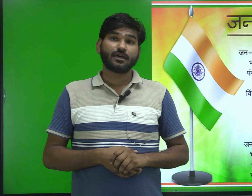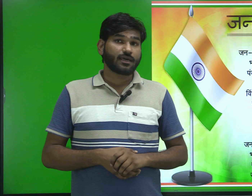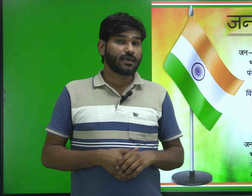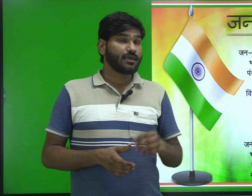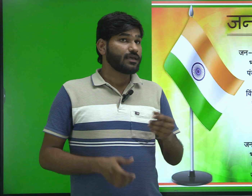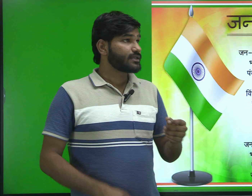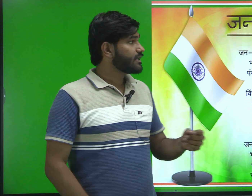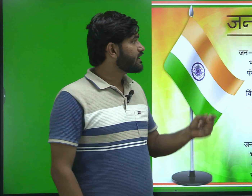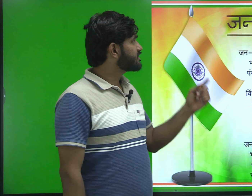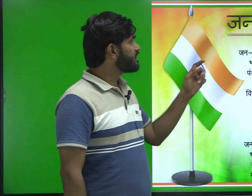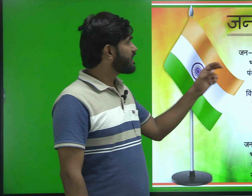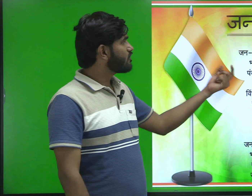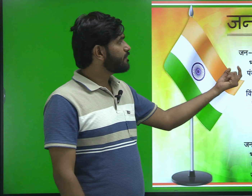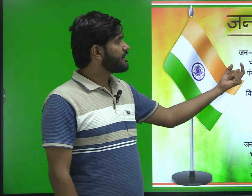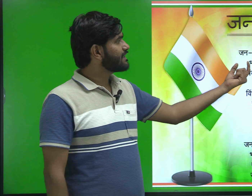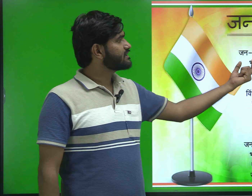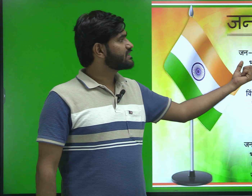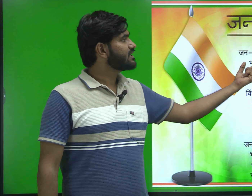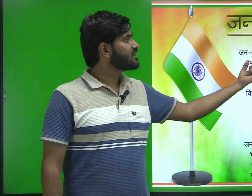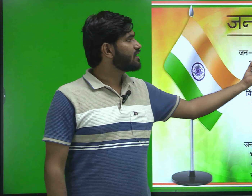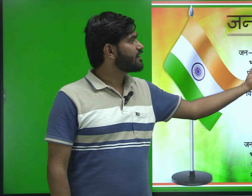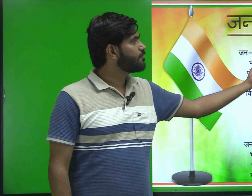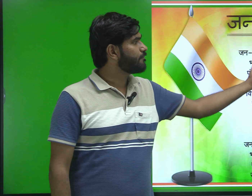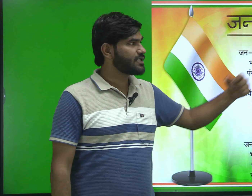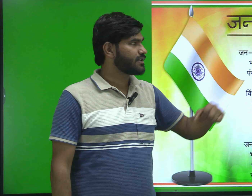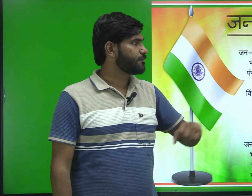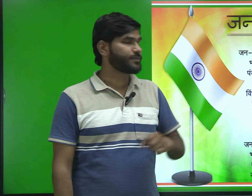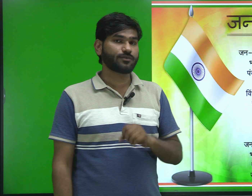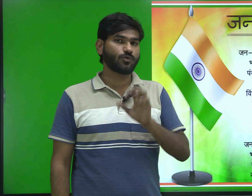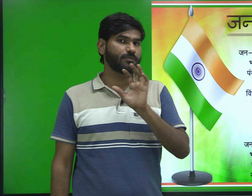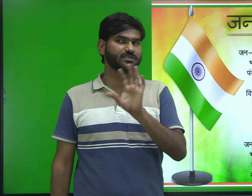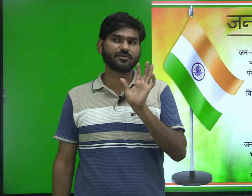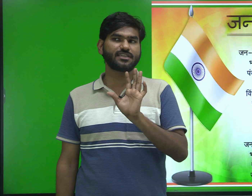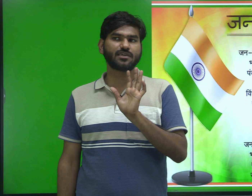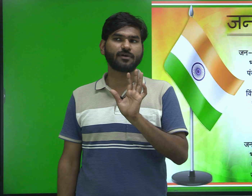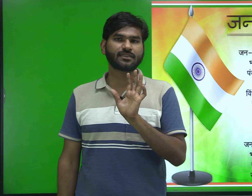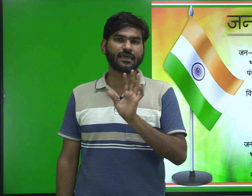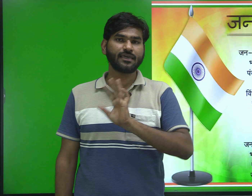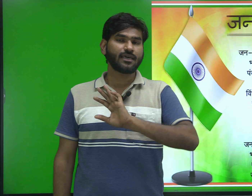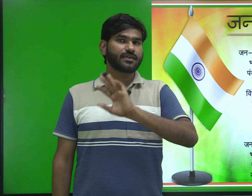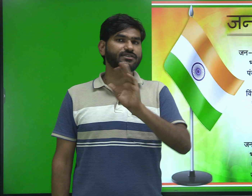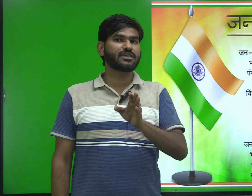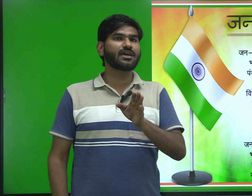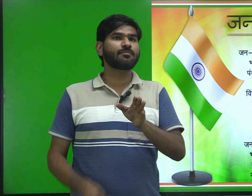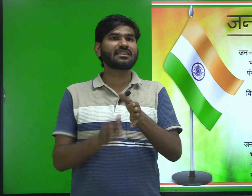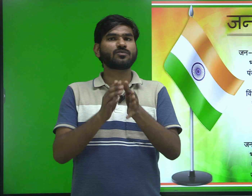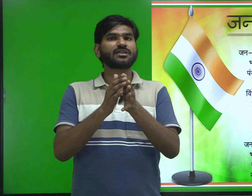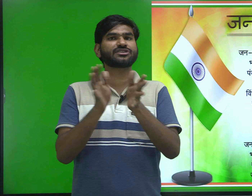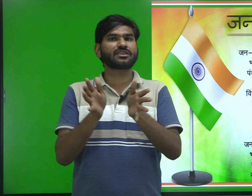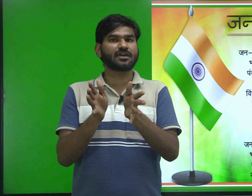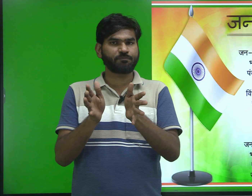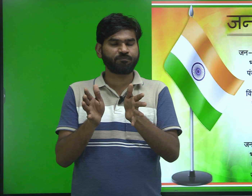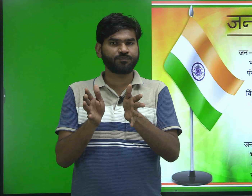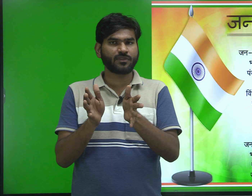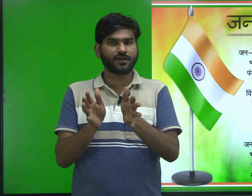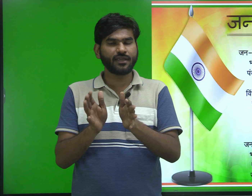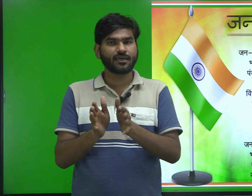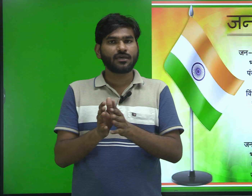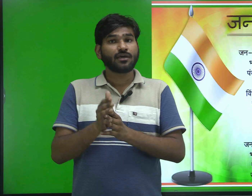कि देखिए, इसमें लिखा हुआ है पहले जन गण मन। तो हमें समझने की बात है कि जन का मतलब होता है जनता, ठीक है?